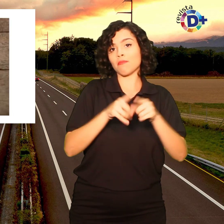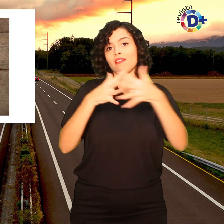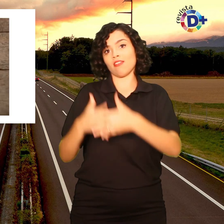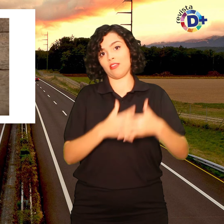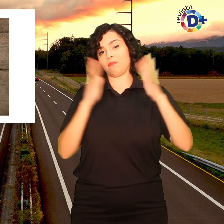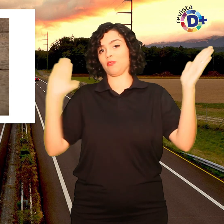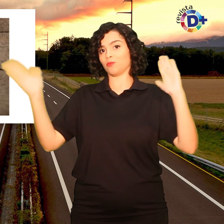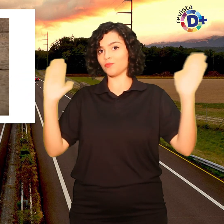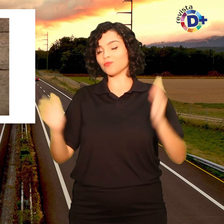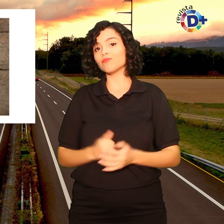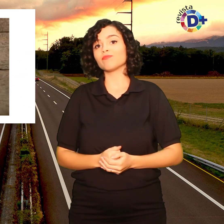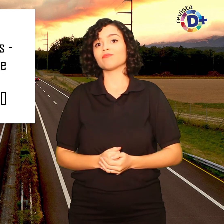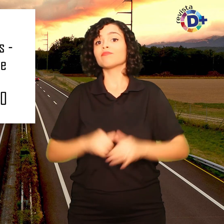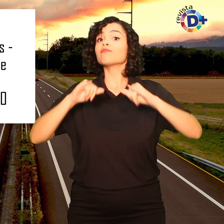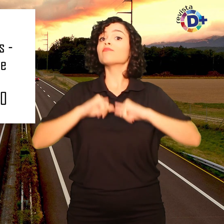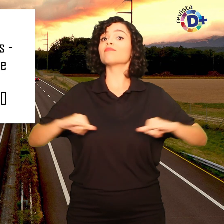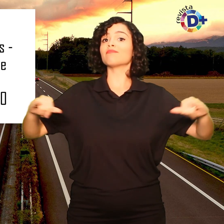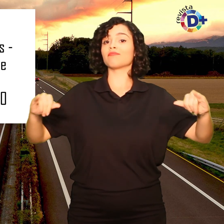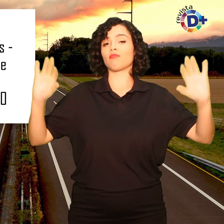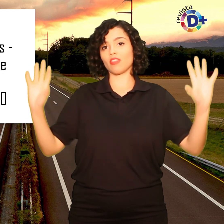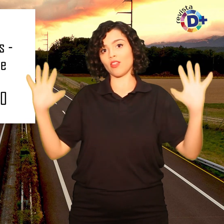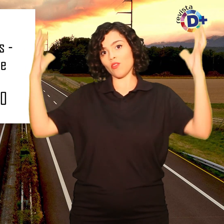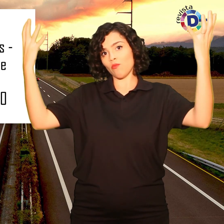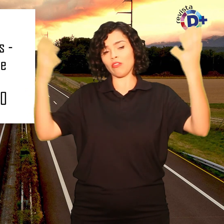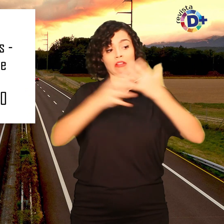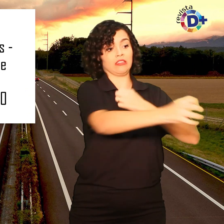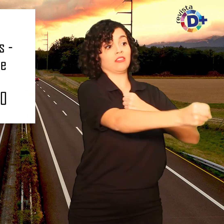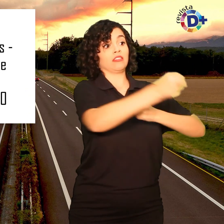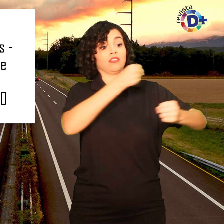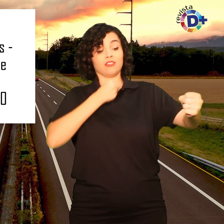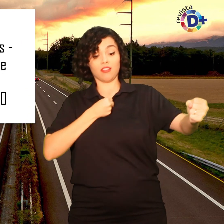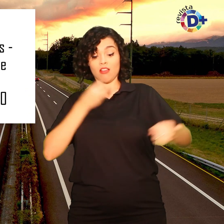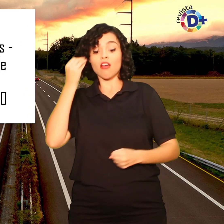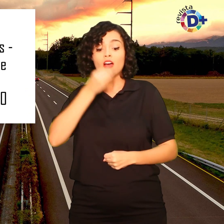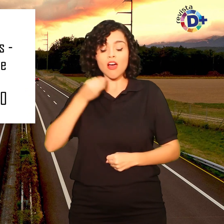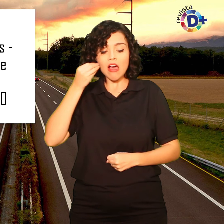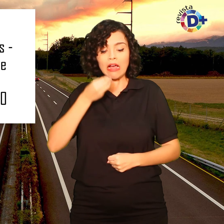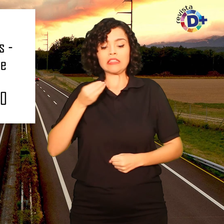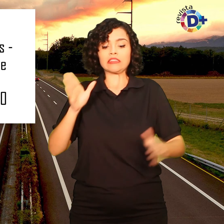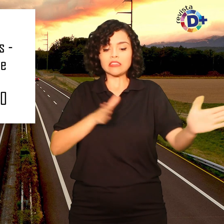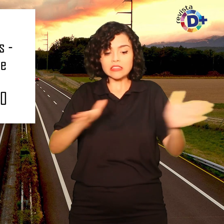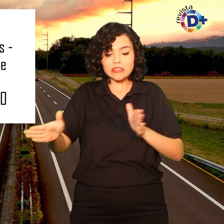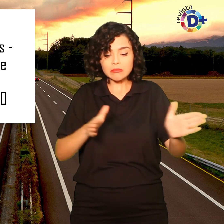serviço evento inversão de papéis desafio da